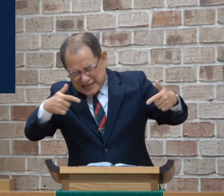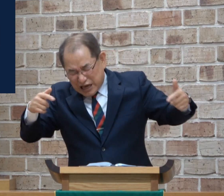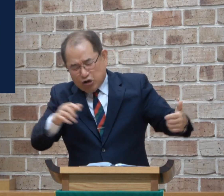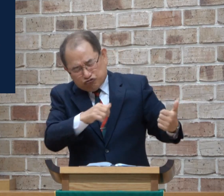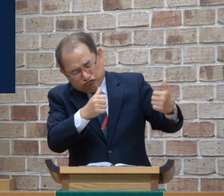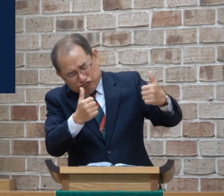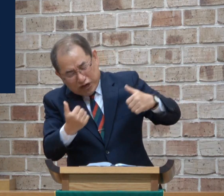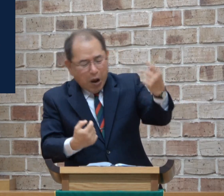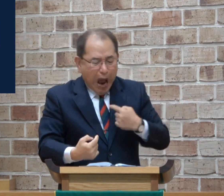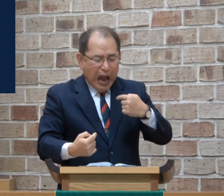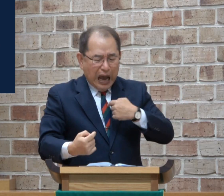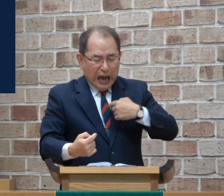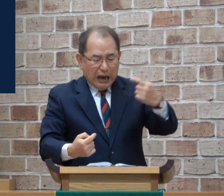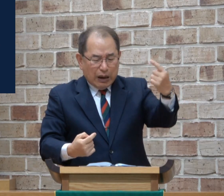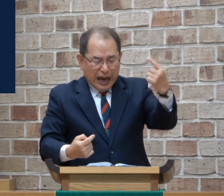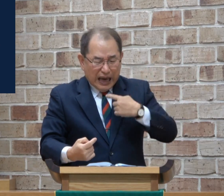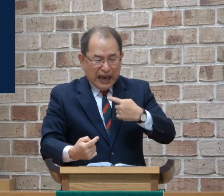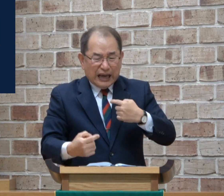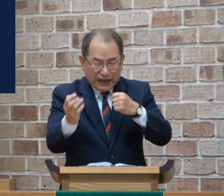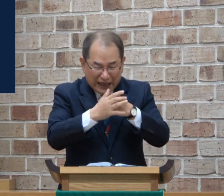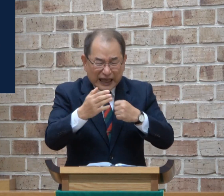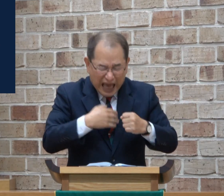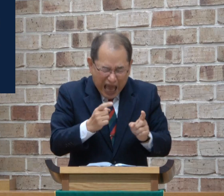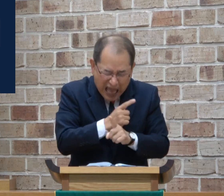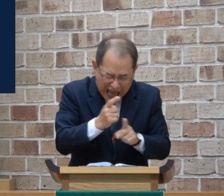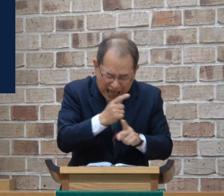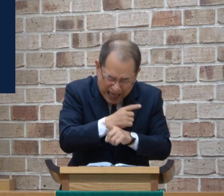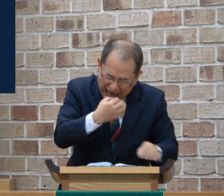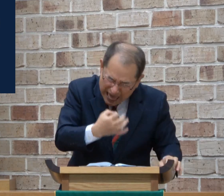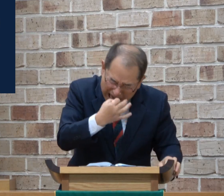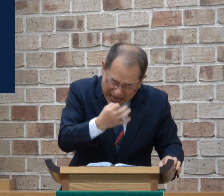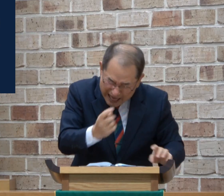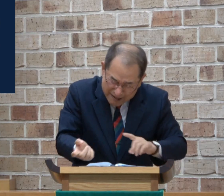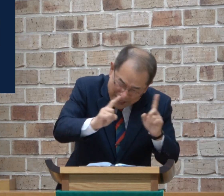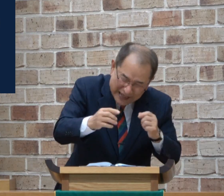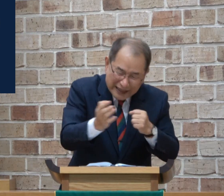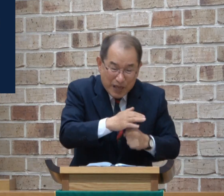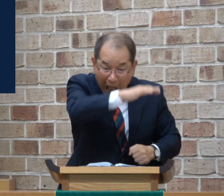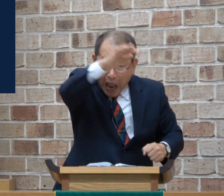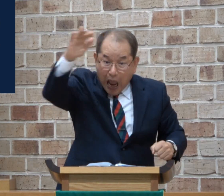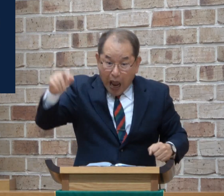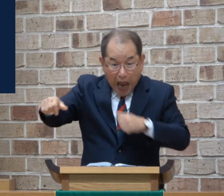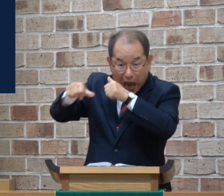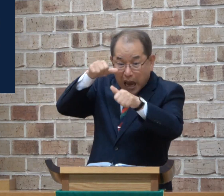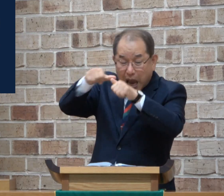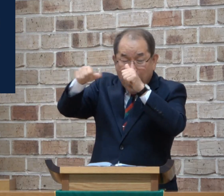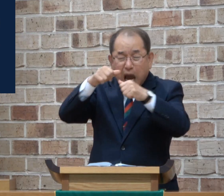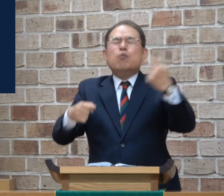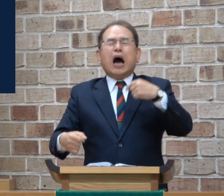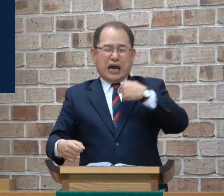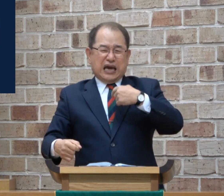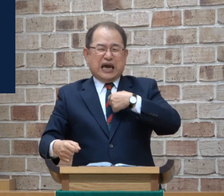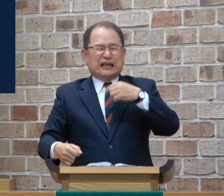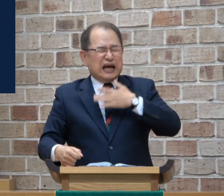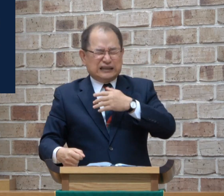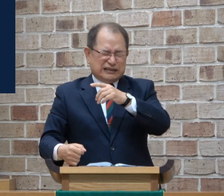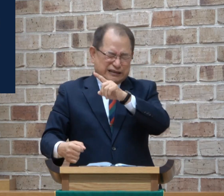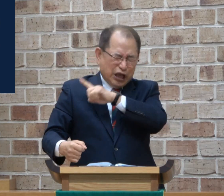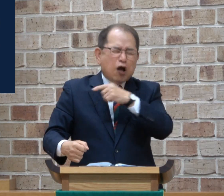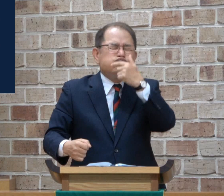그런데 저한테는 정말 더 심한 환자들이 오기 때문에 그래서 내 이름이 더